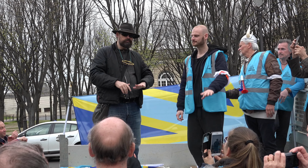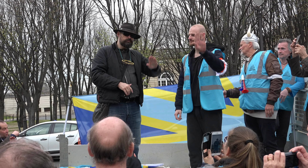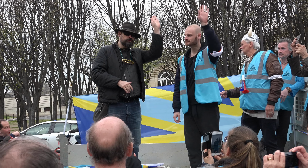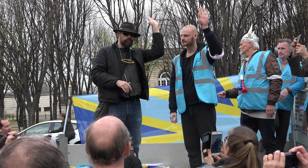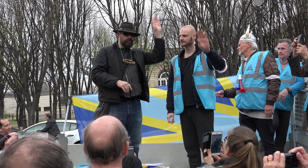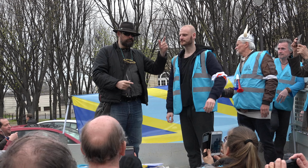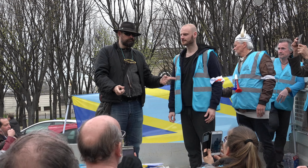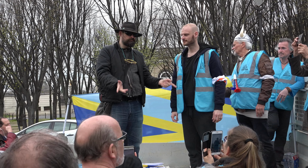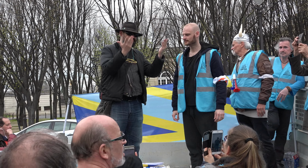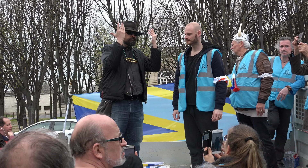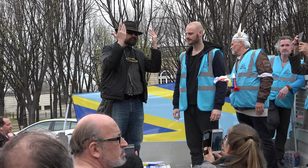Voilà, je voulais savoir